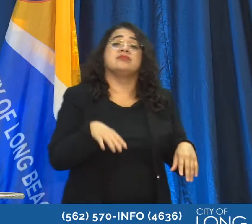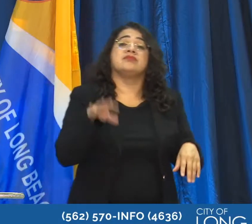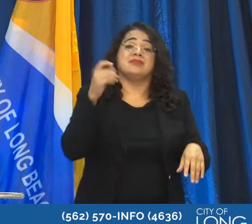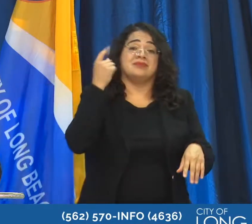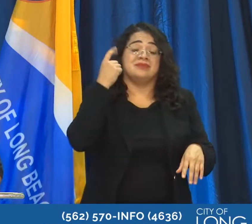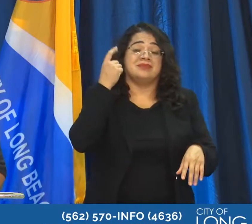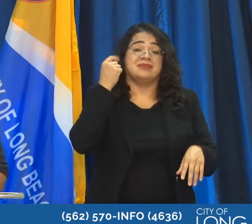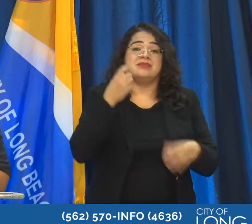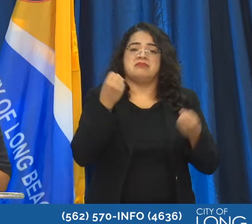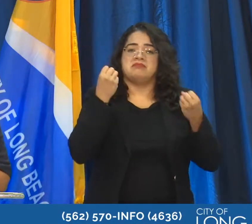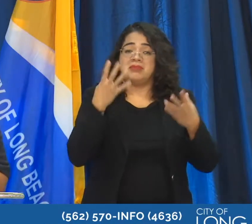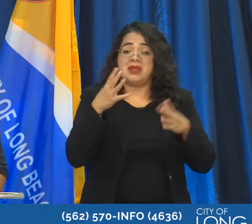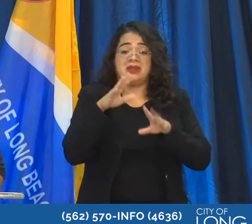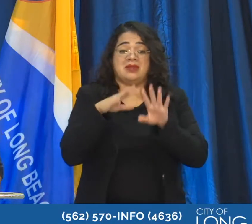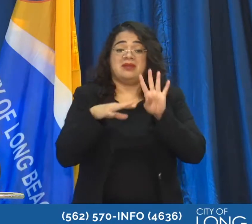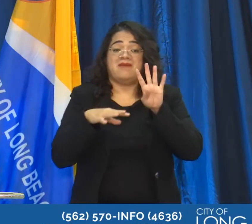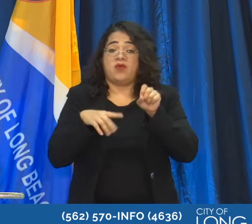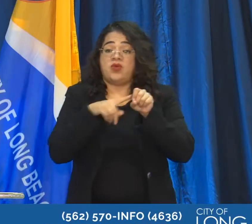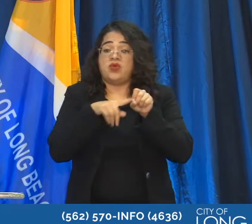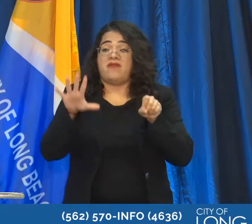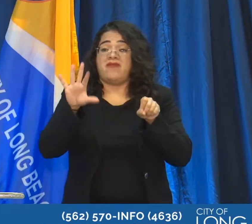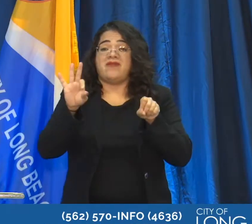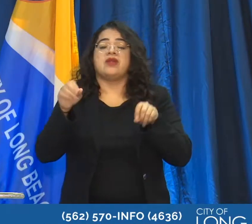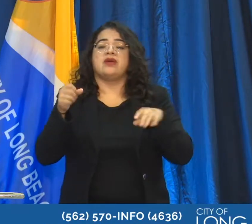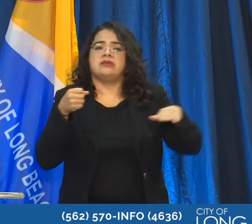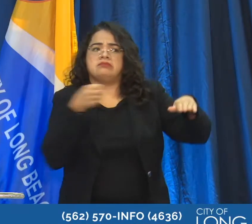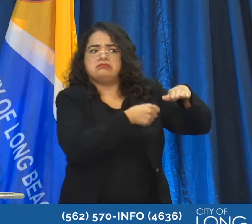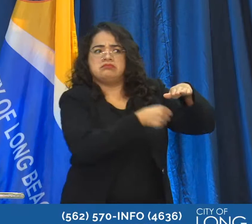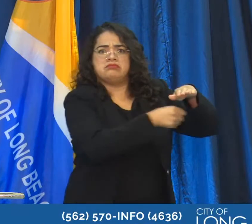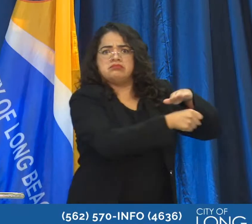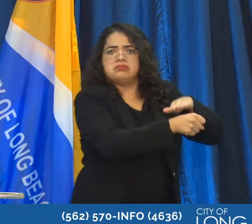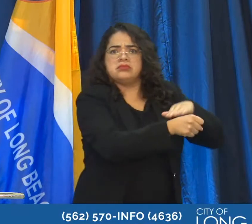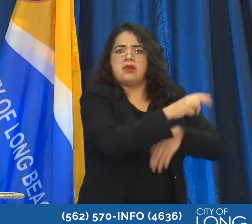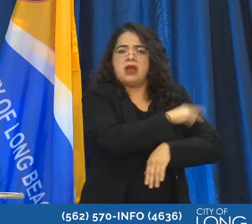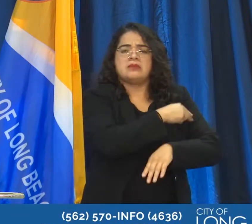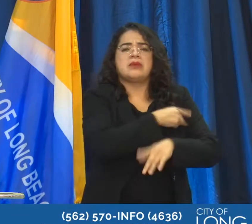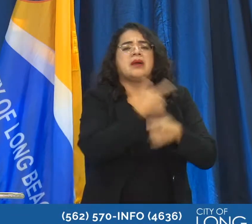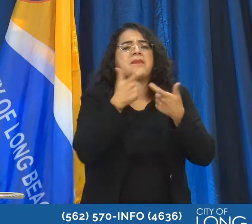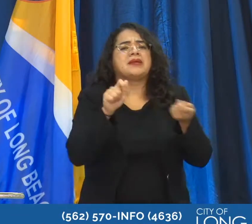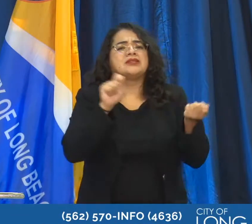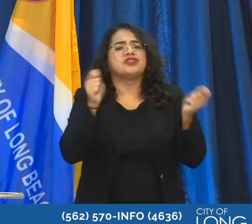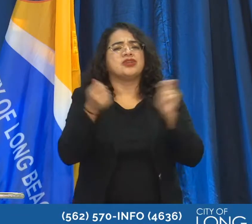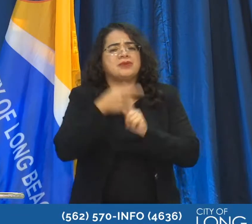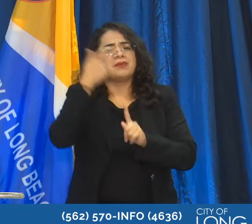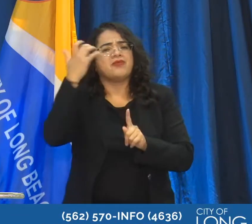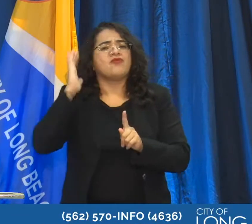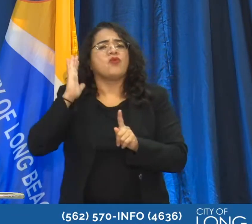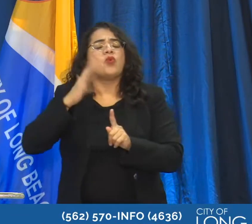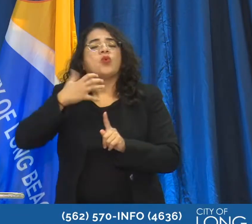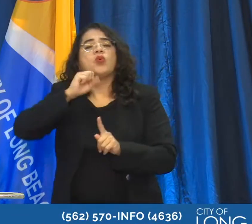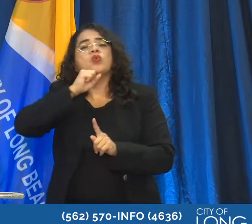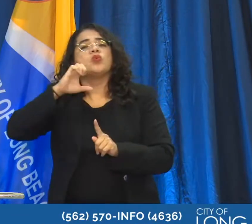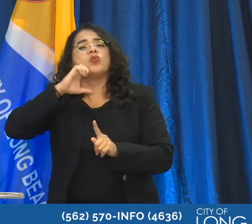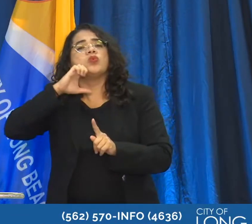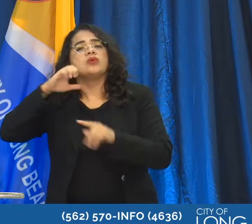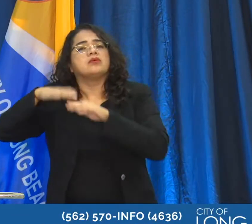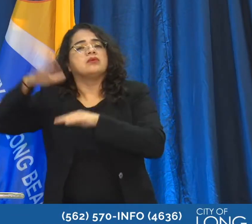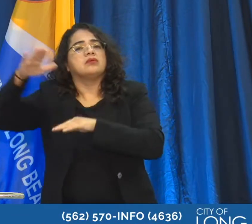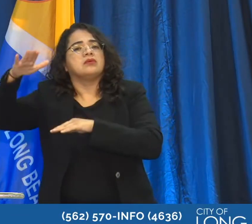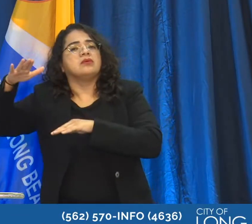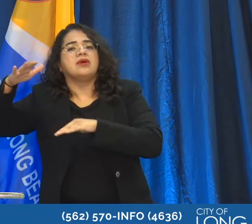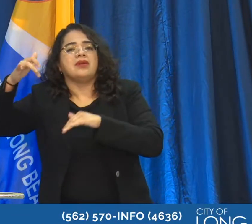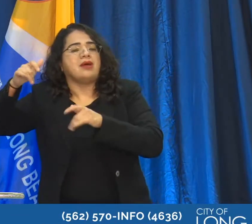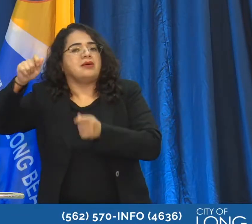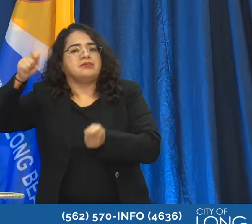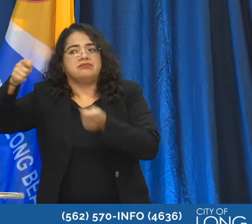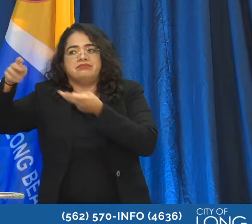han sido hospitalizadas también, que ha sido un gran cambio. Es muy importante que tengan mucho cuidado, no importa si